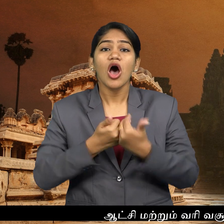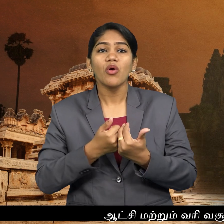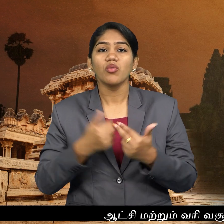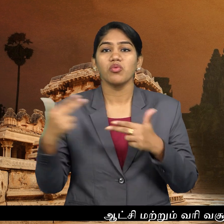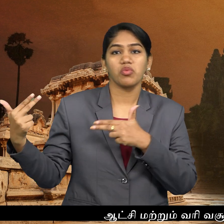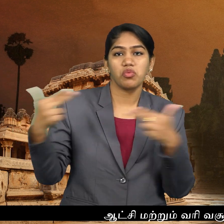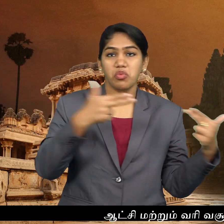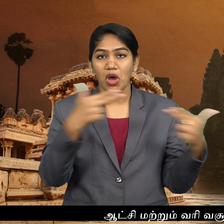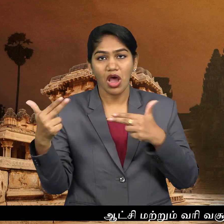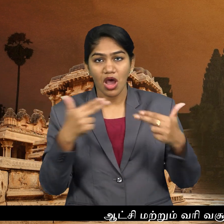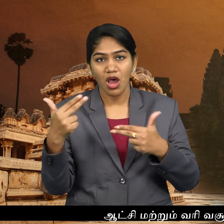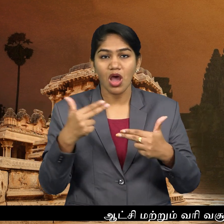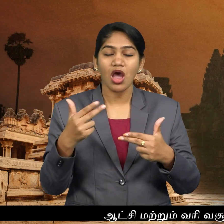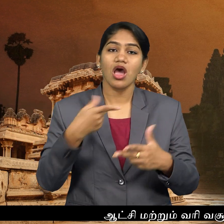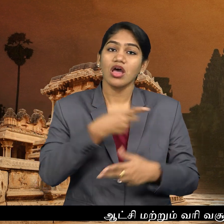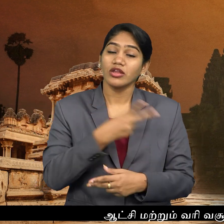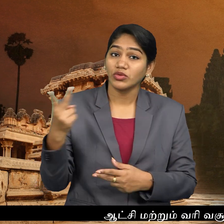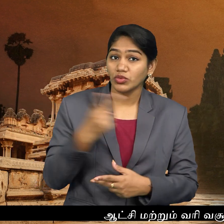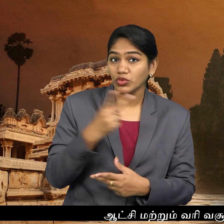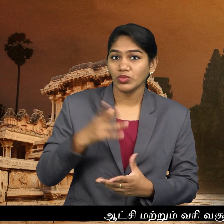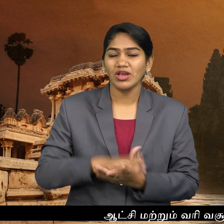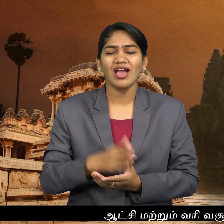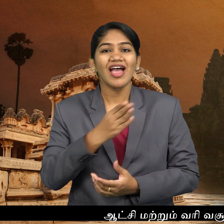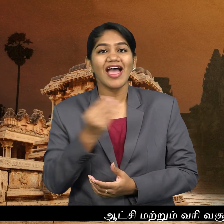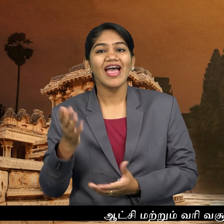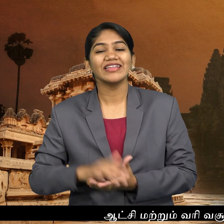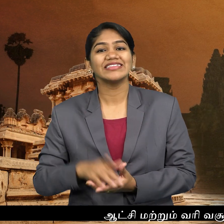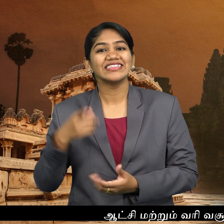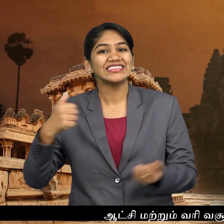ஆட்சி மற்றும் வரி வசூல் மூலம் விரிவுபடுத்தினர்.